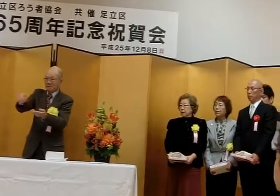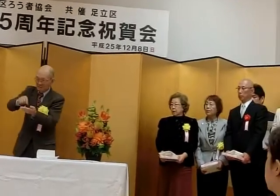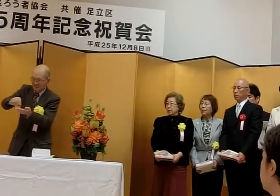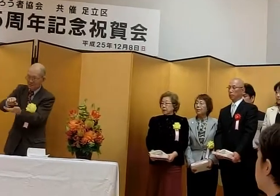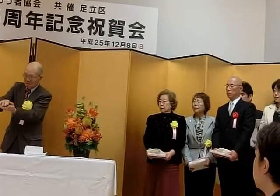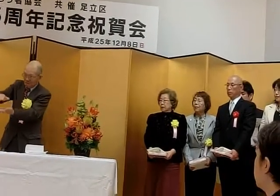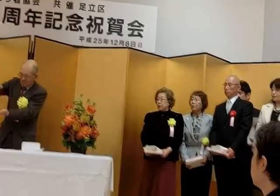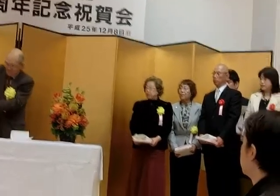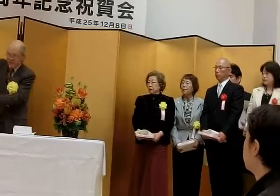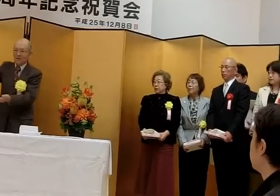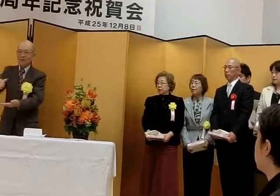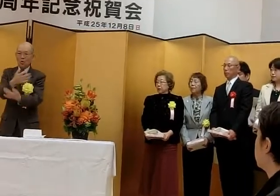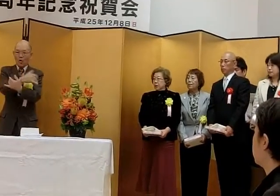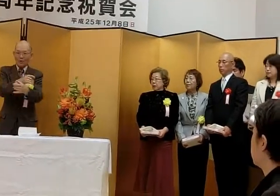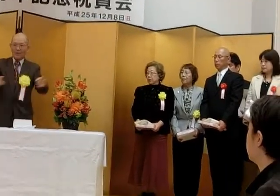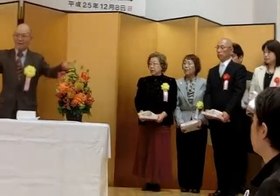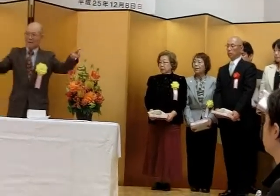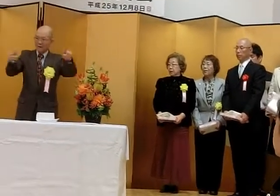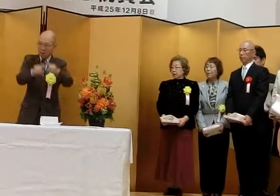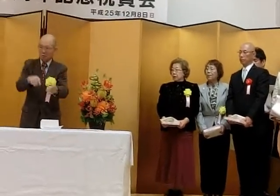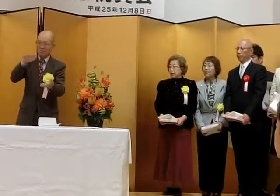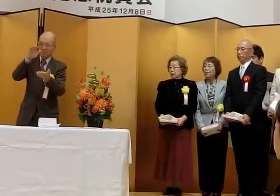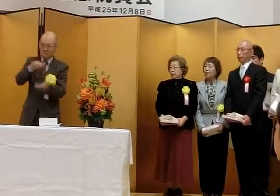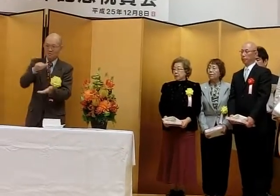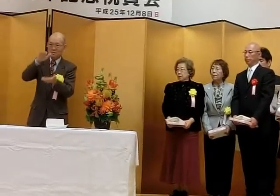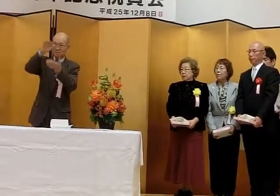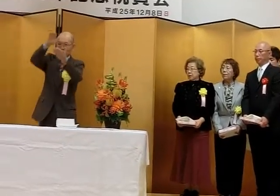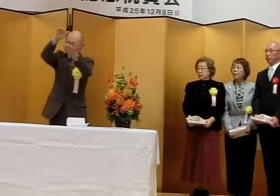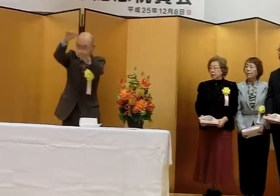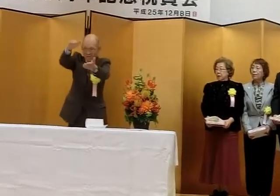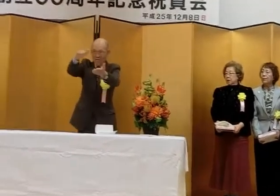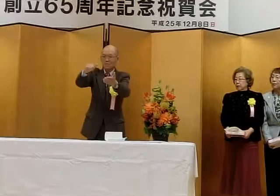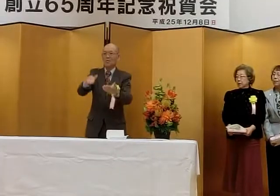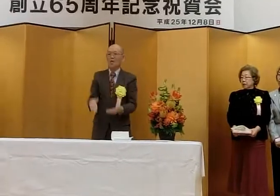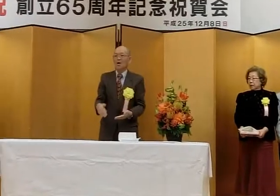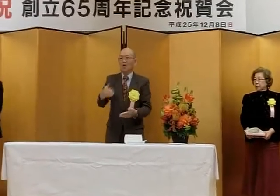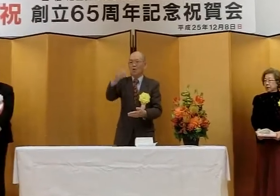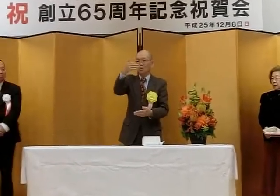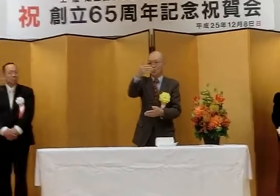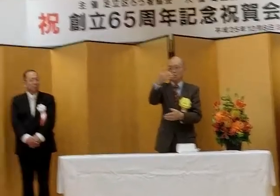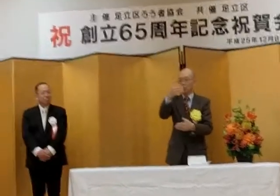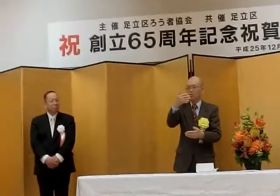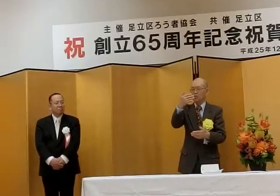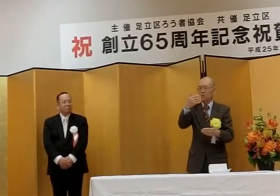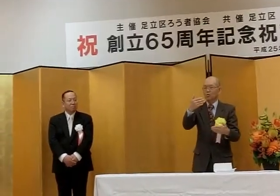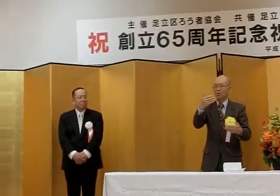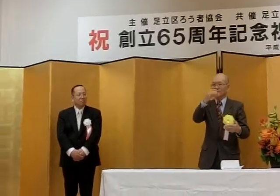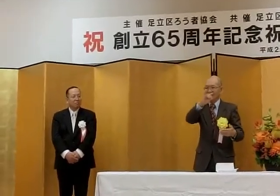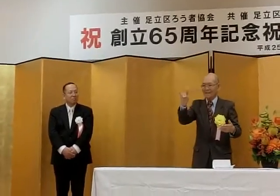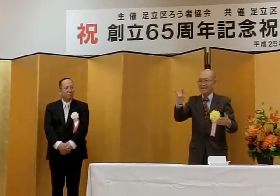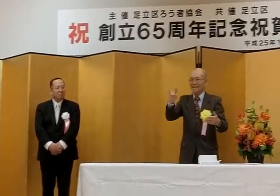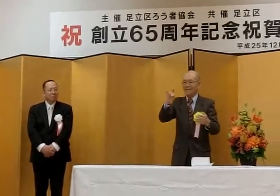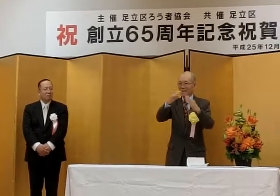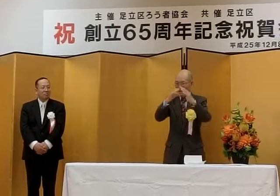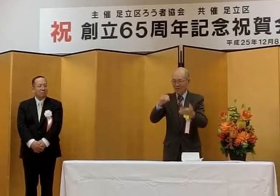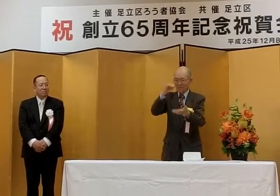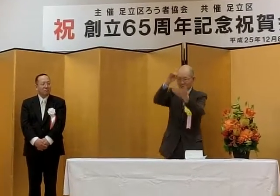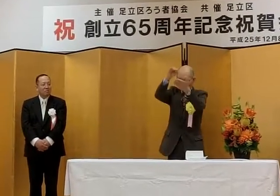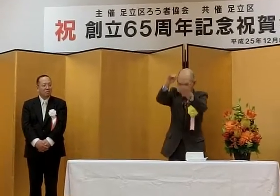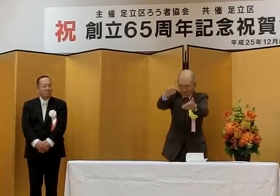いろんな方にたくさんの署名をいただきました。その署名とともに要望書を出し区議